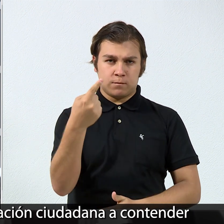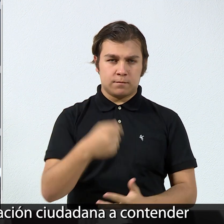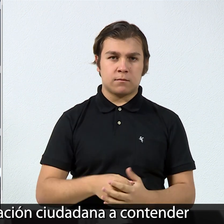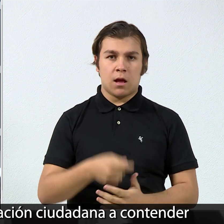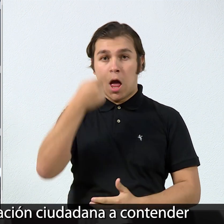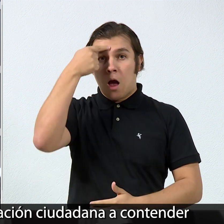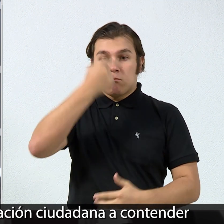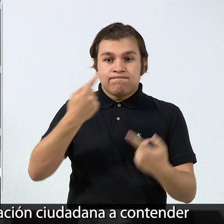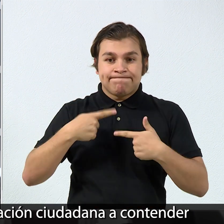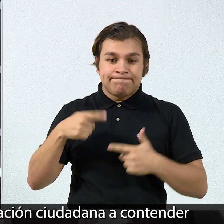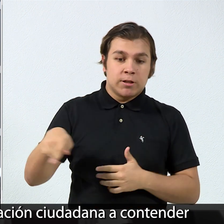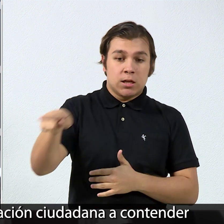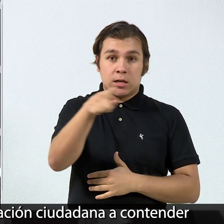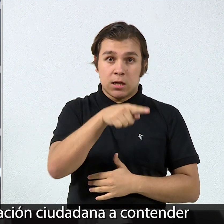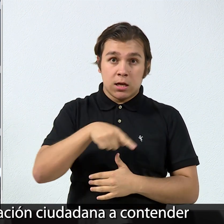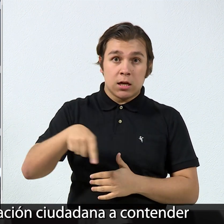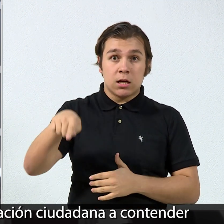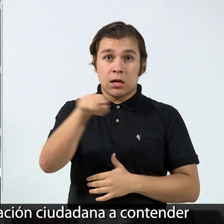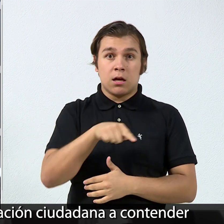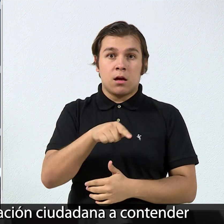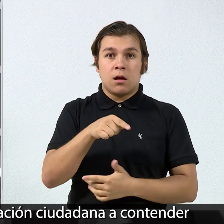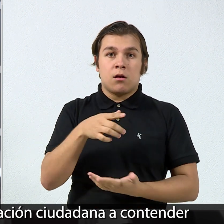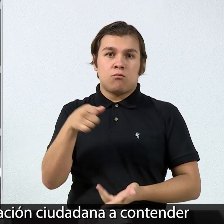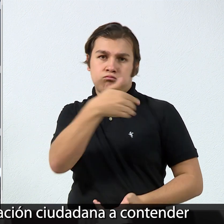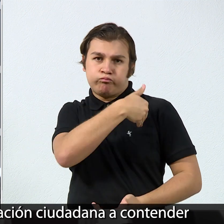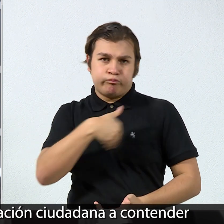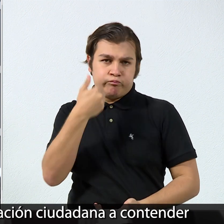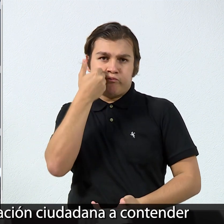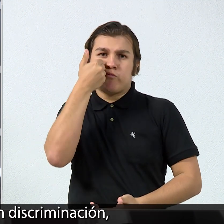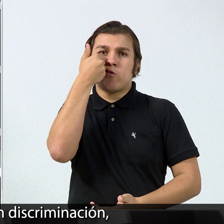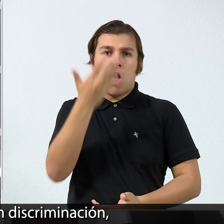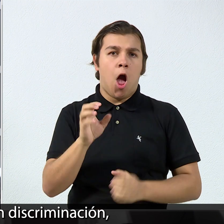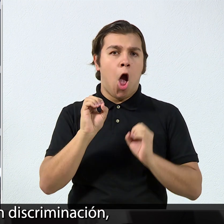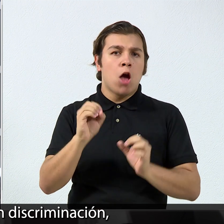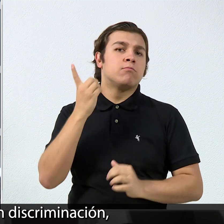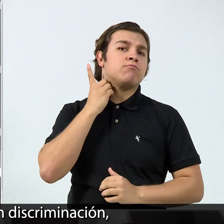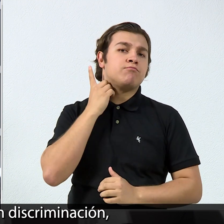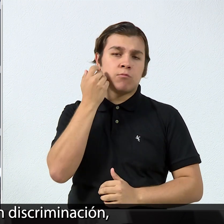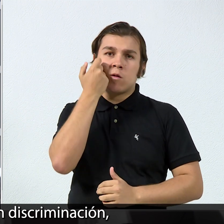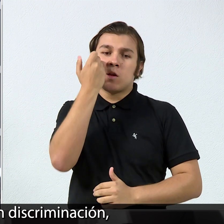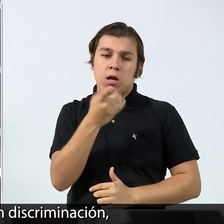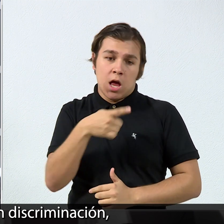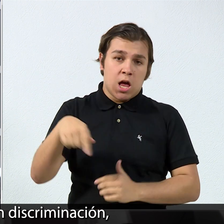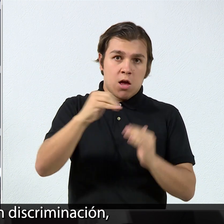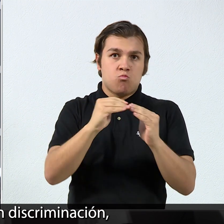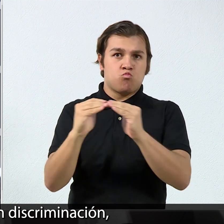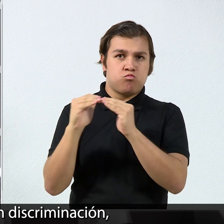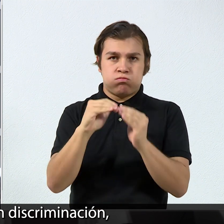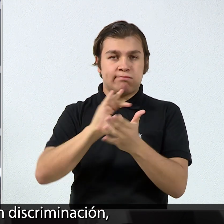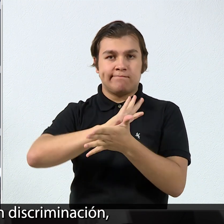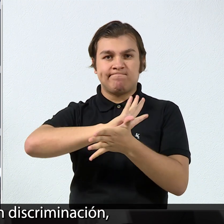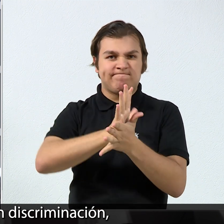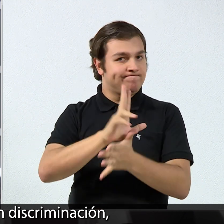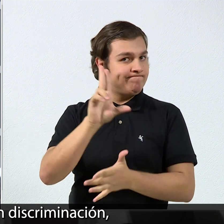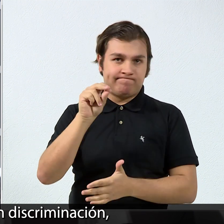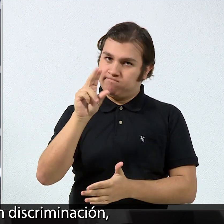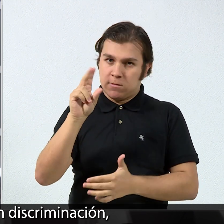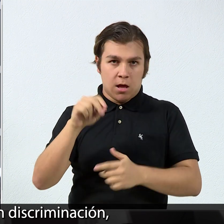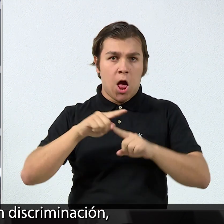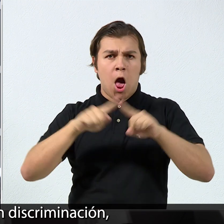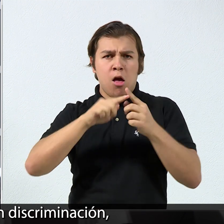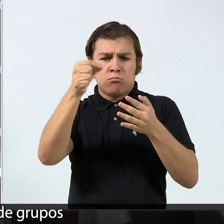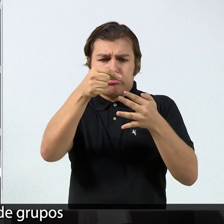la participación ciudadana a contender a cargos de elección popular en igualdad y sin discriminación, se incluyen